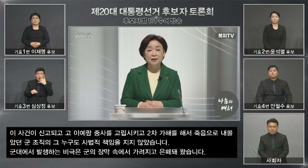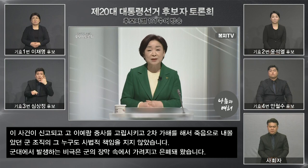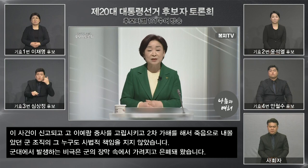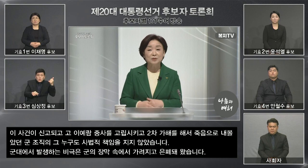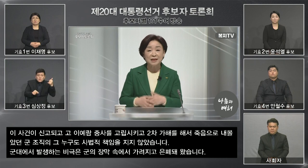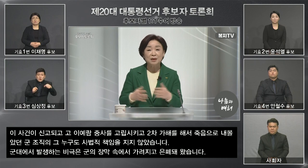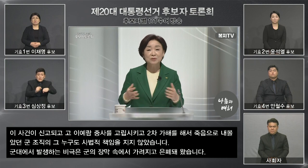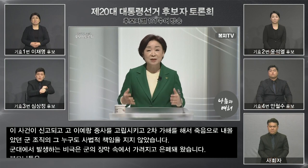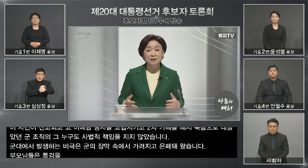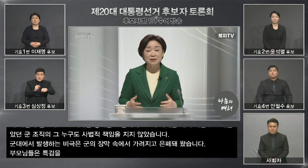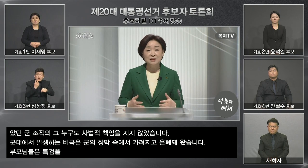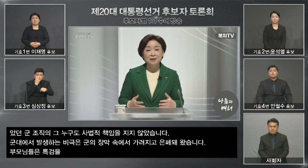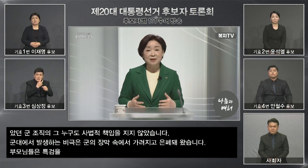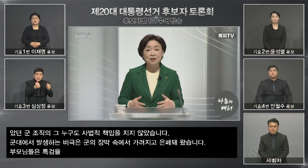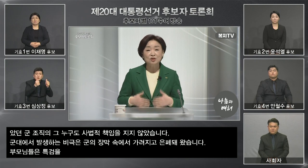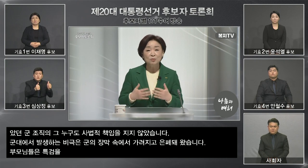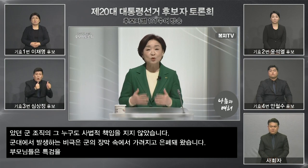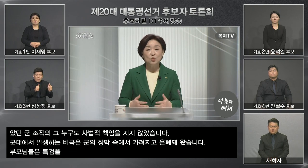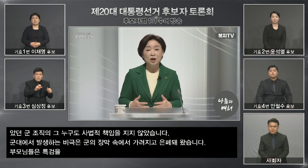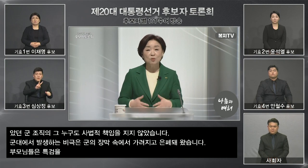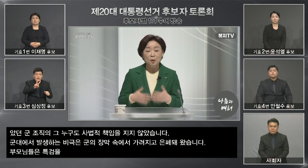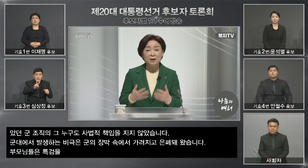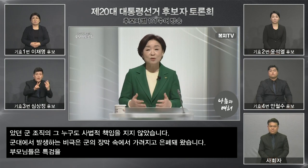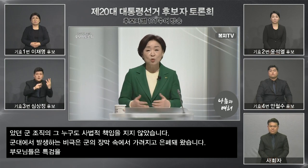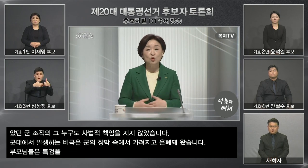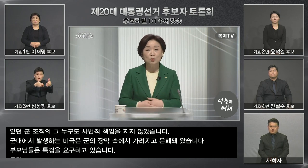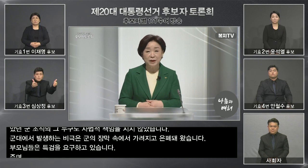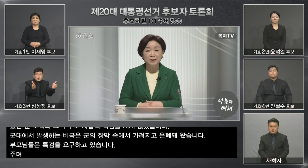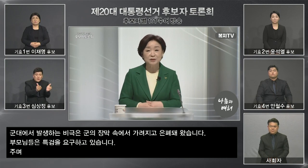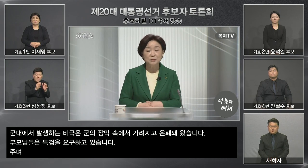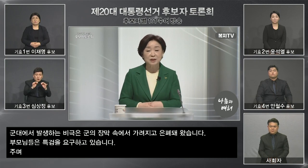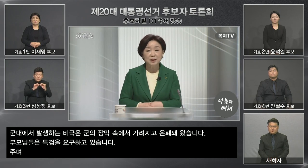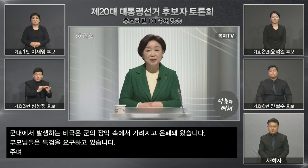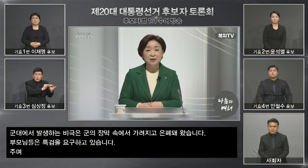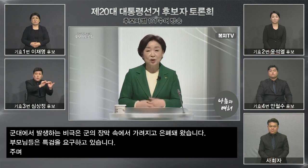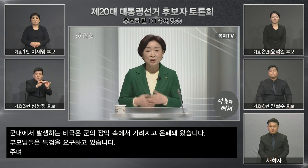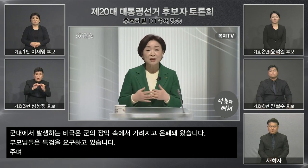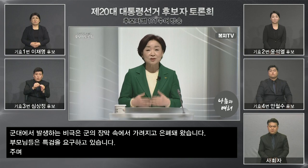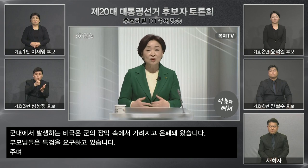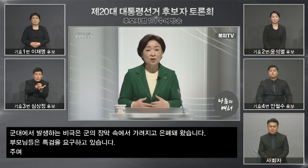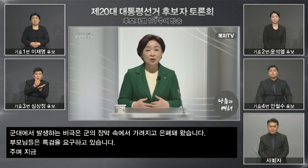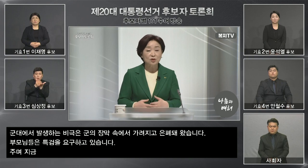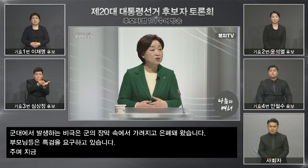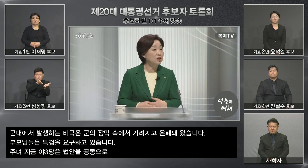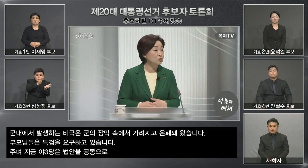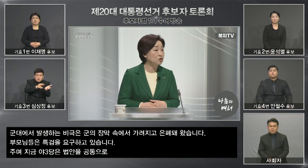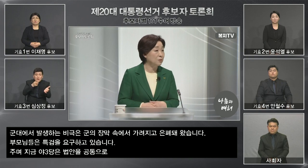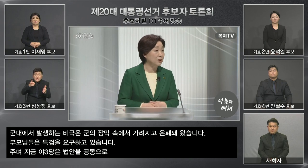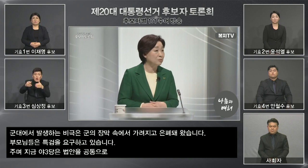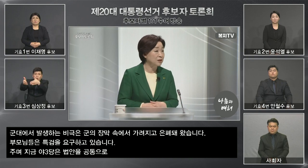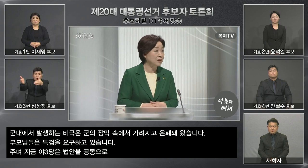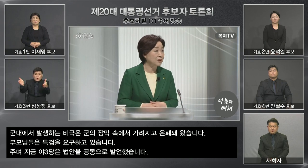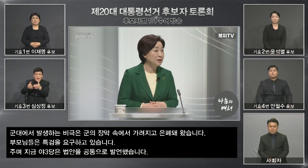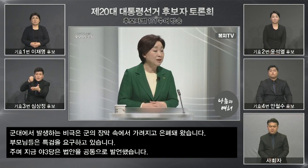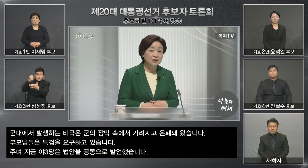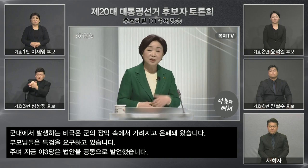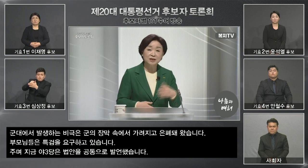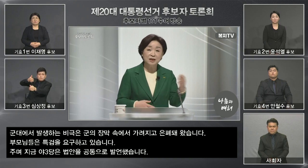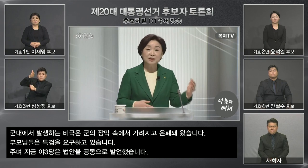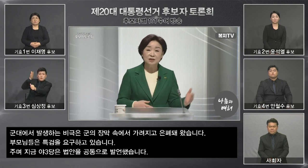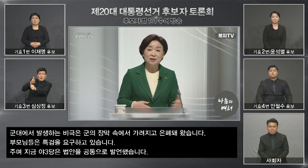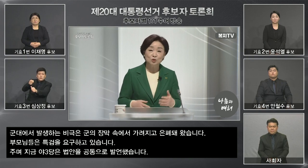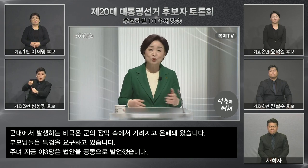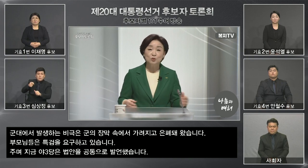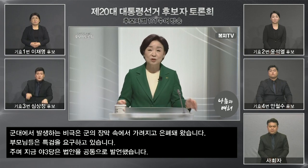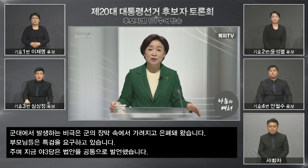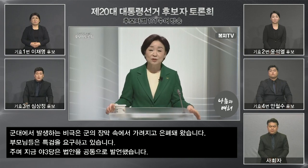있습니다. 지금 야3당은 다 특검에 동의하고 법안을 공동으로 발의했습니다. 여당에서 결단해 주시기 바랍니다. 이